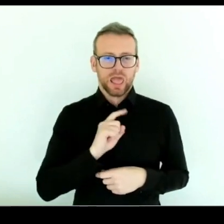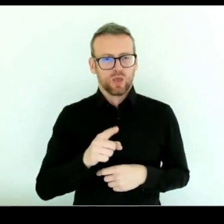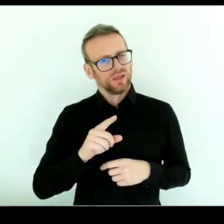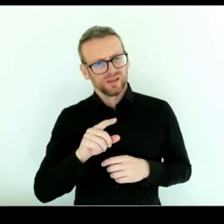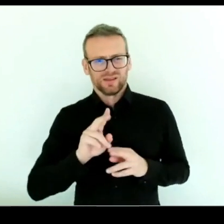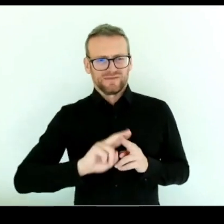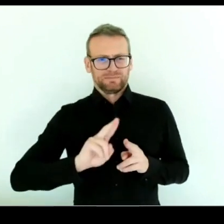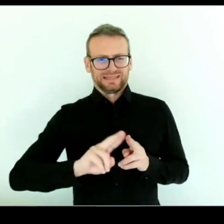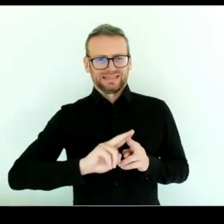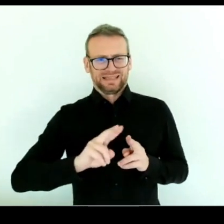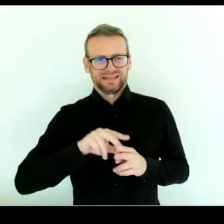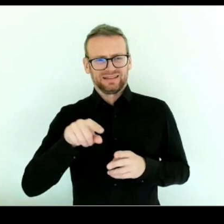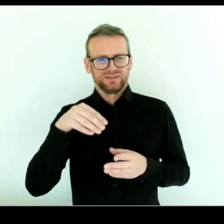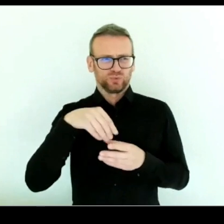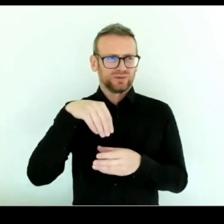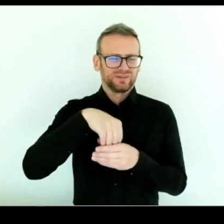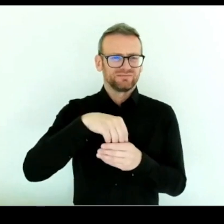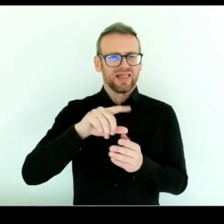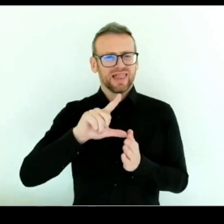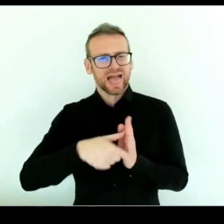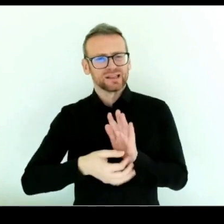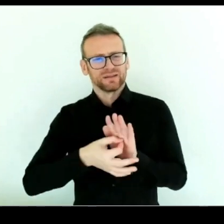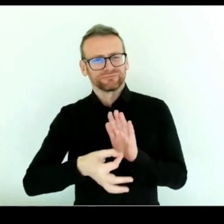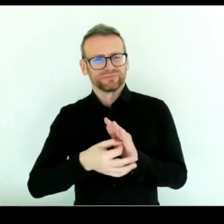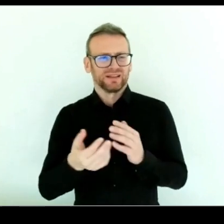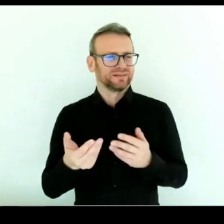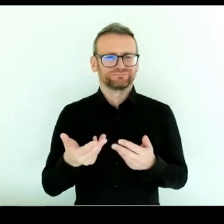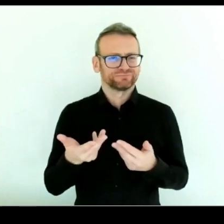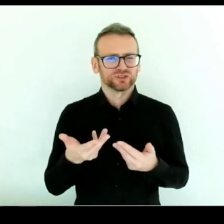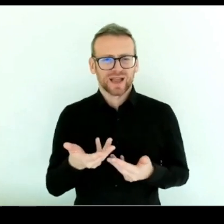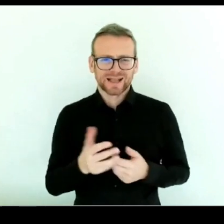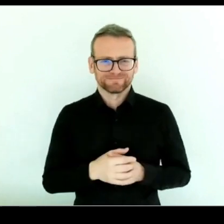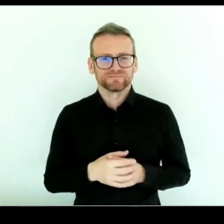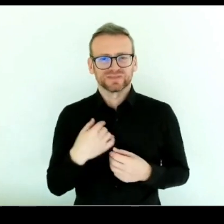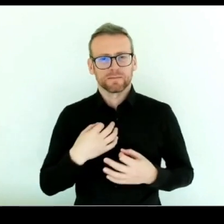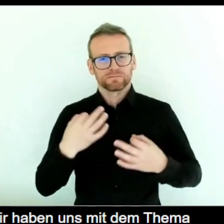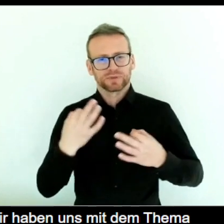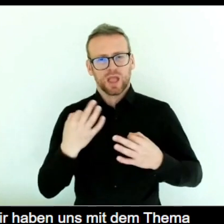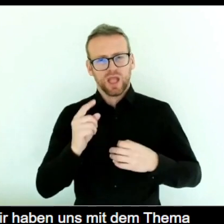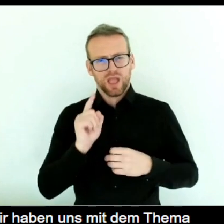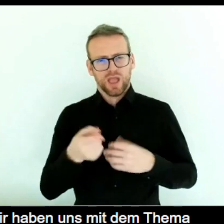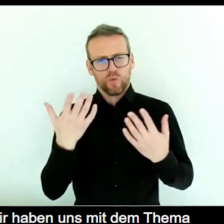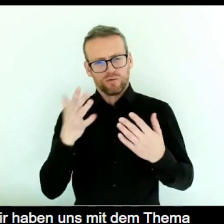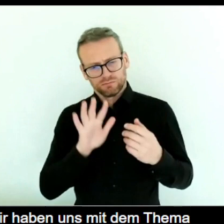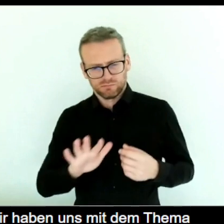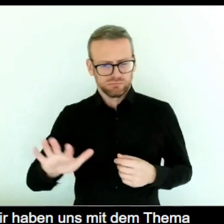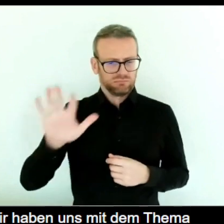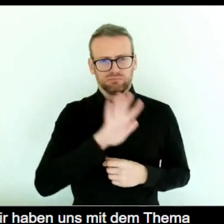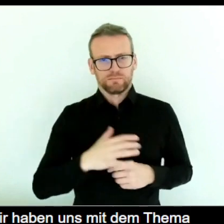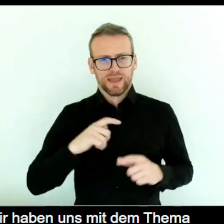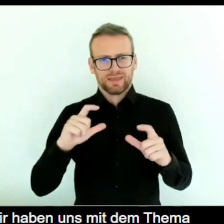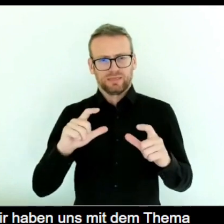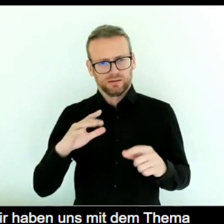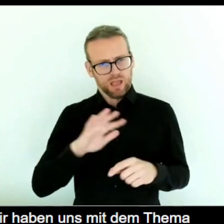Wir haben im letzten Oktober zusammen mit den Mobilfunkbetreibern und den Kommunalen Spitzenverbänden den Pakt Digitale Infrastruktur